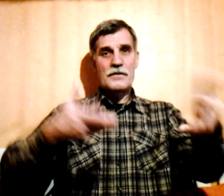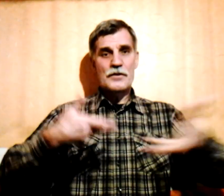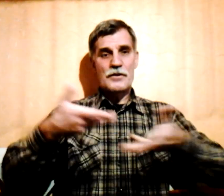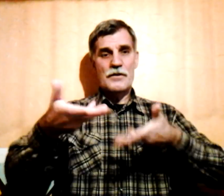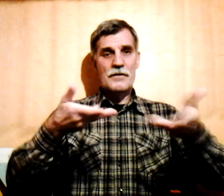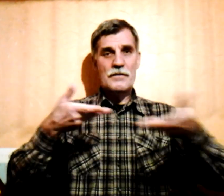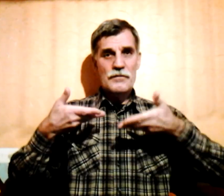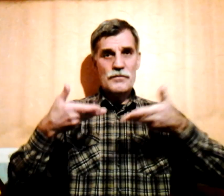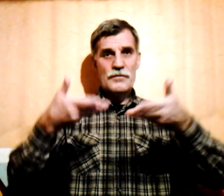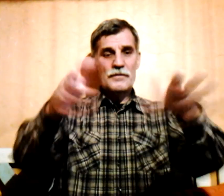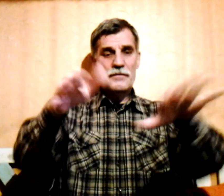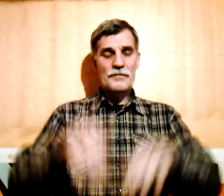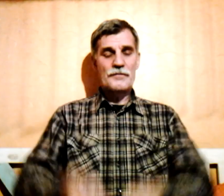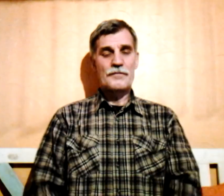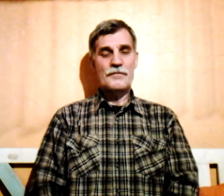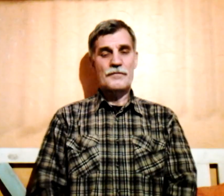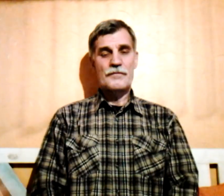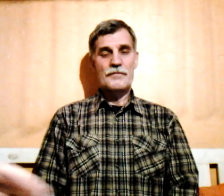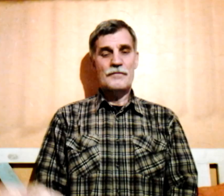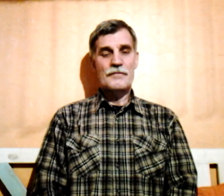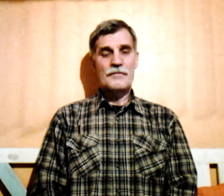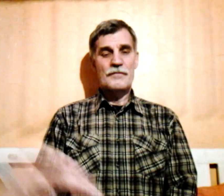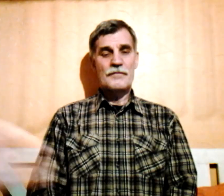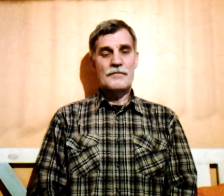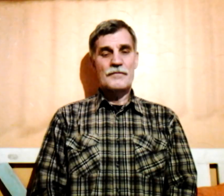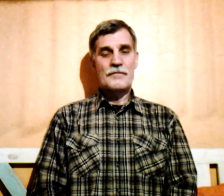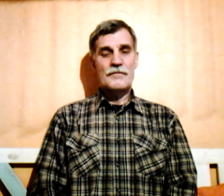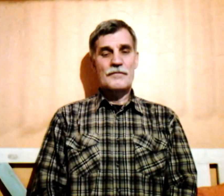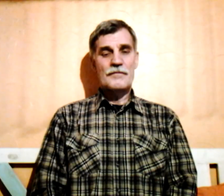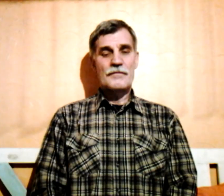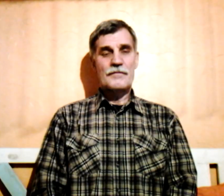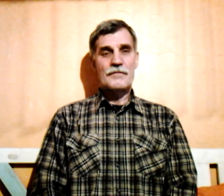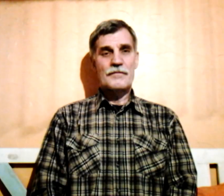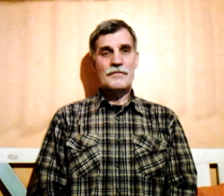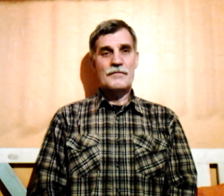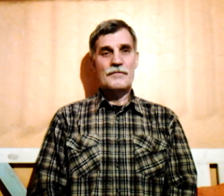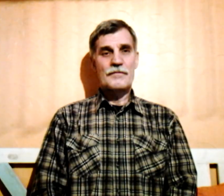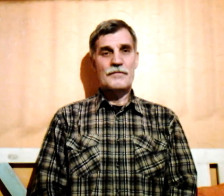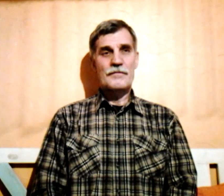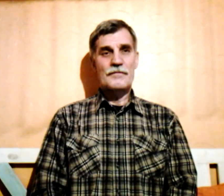Sorry. Gate. Ворота. Ворота.